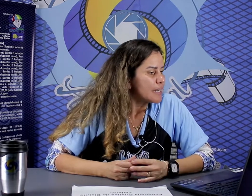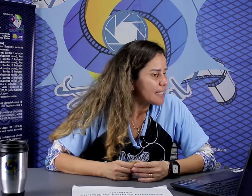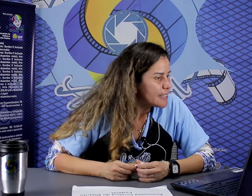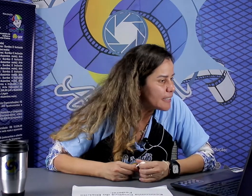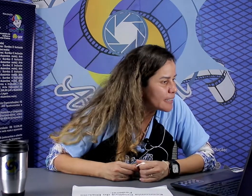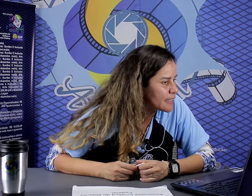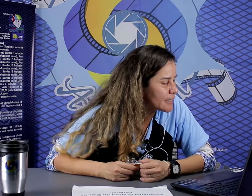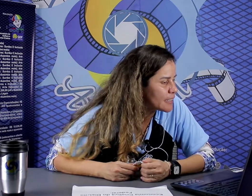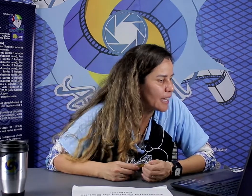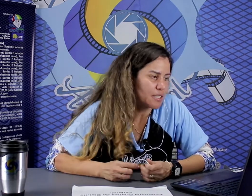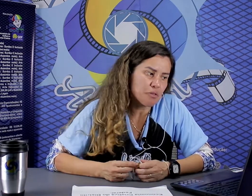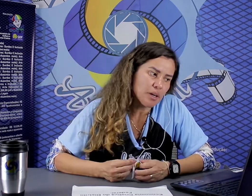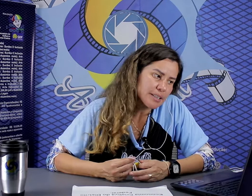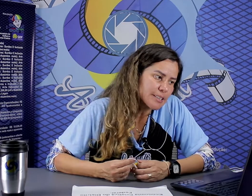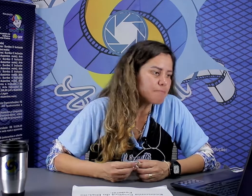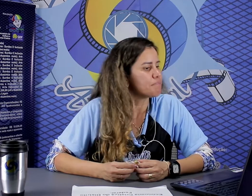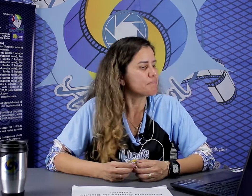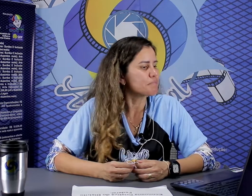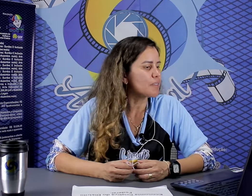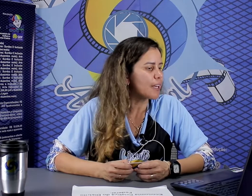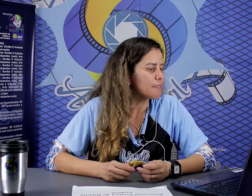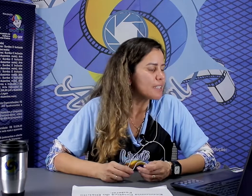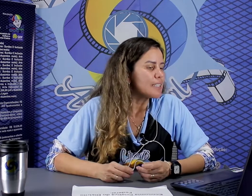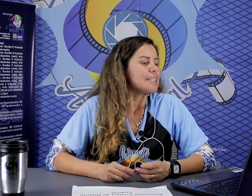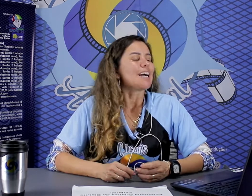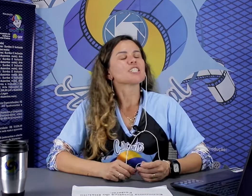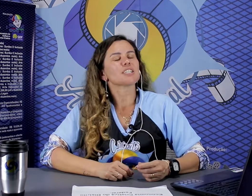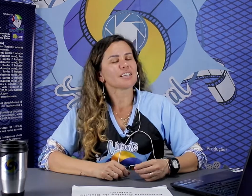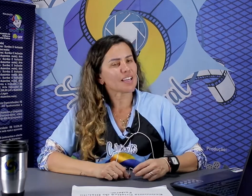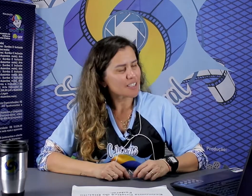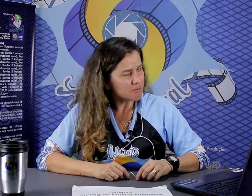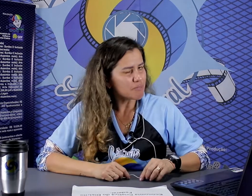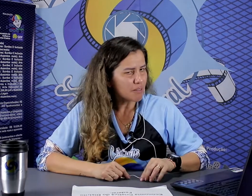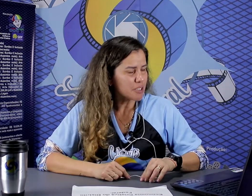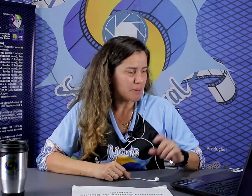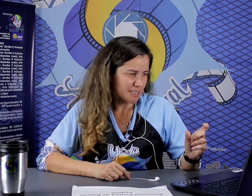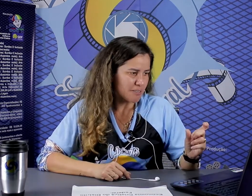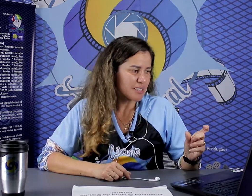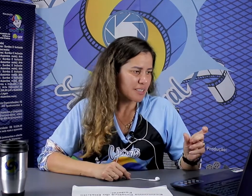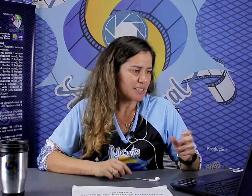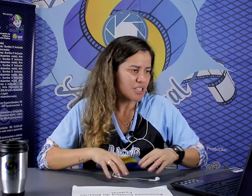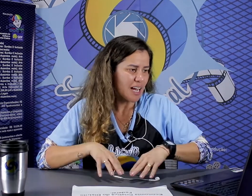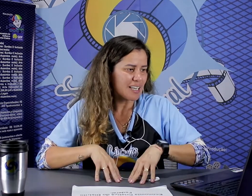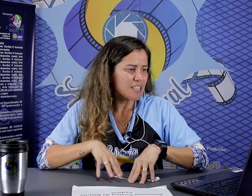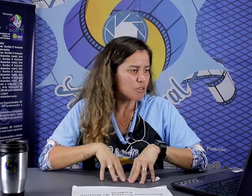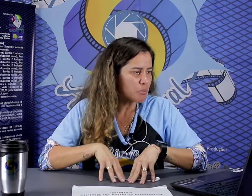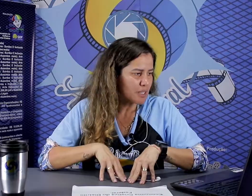aí, essa influência, né? A gente ainda tem aqui uma expressão interessante, a língua